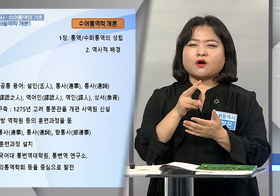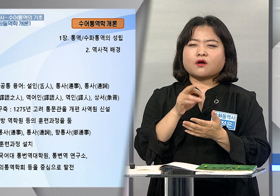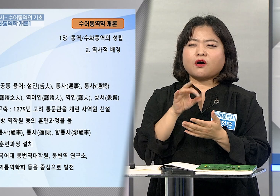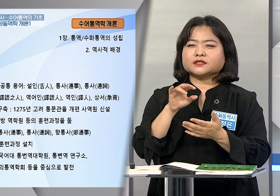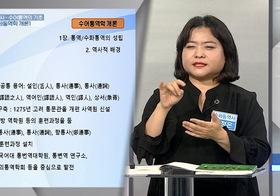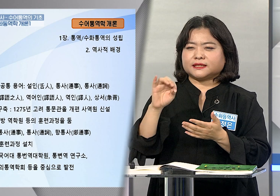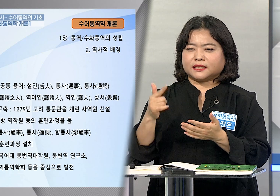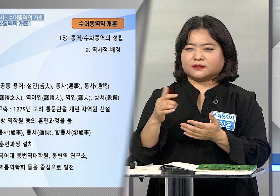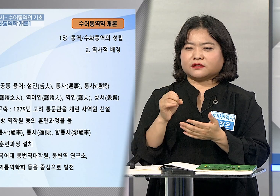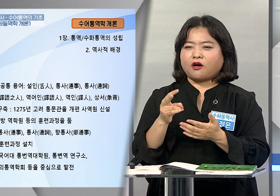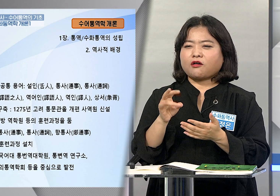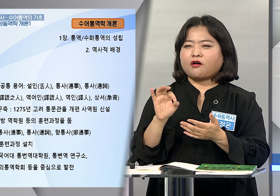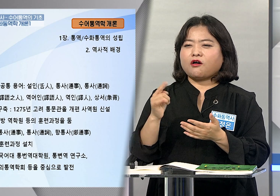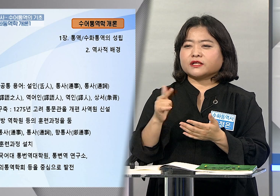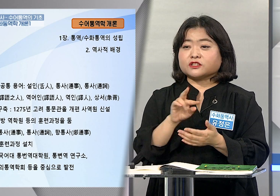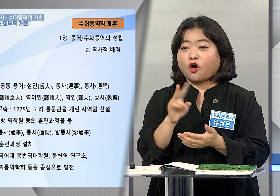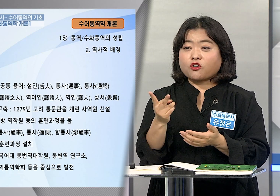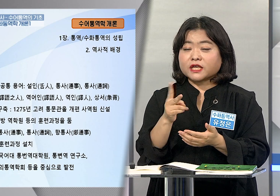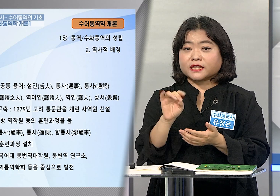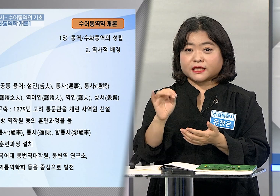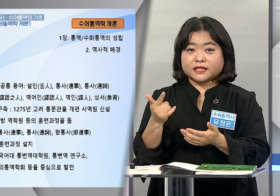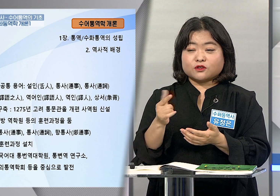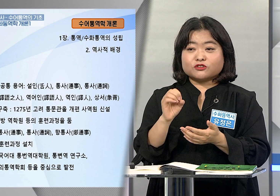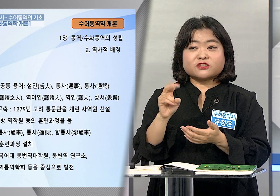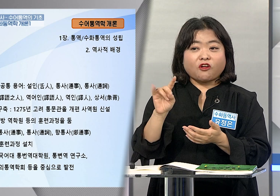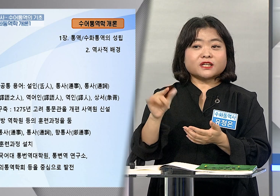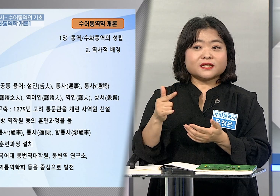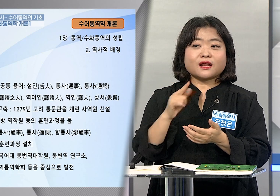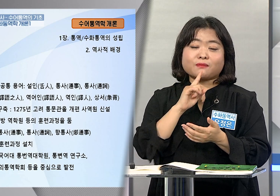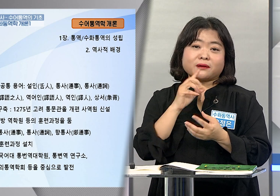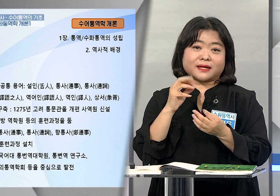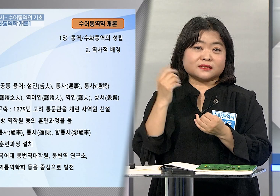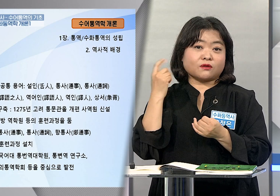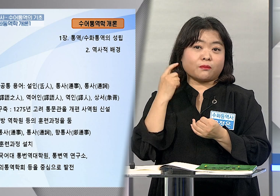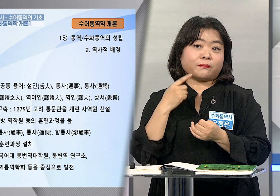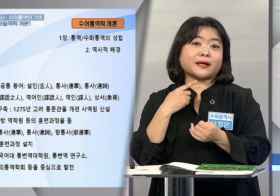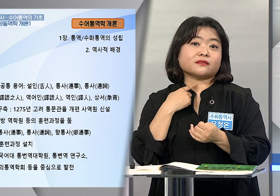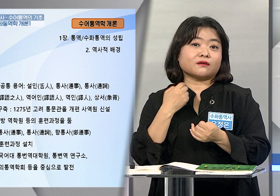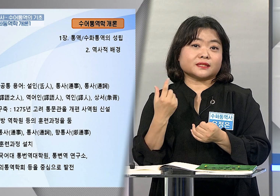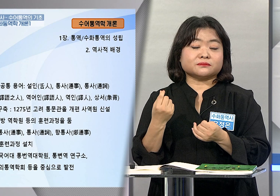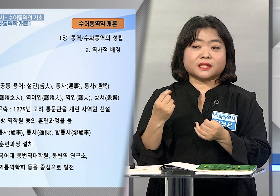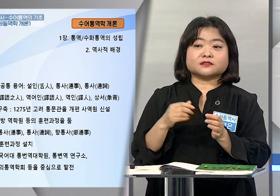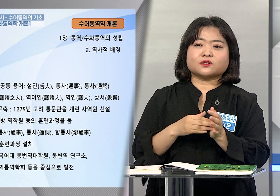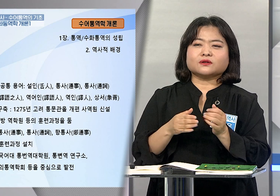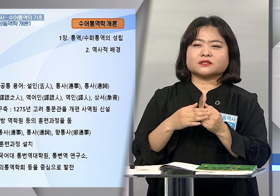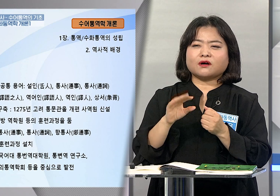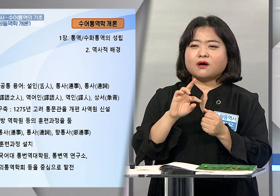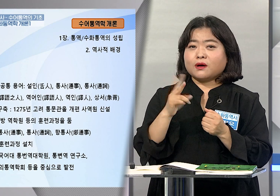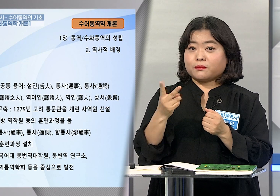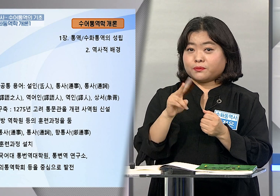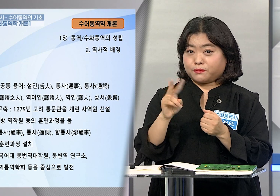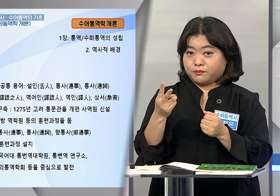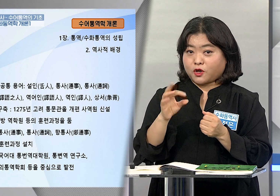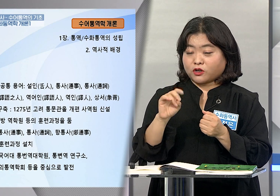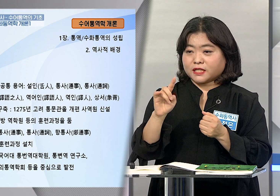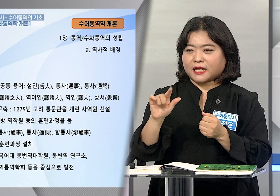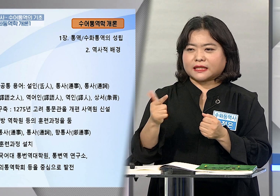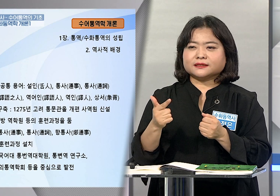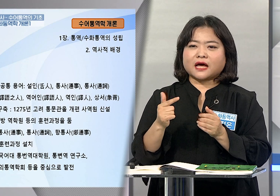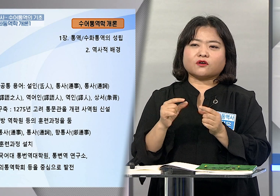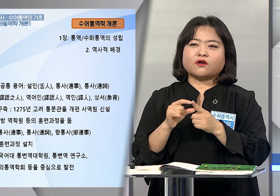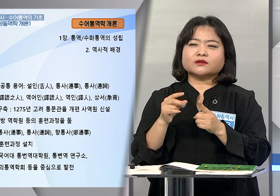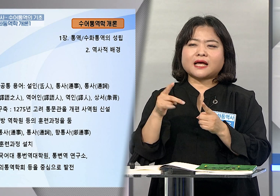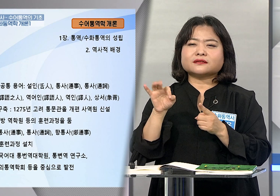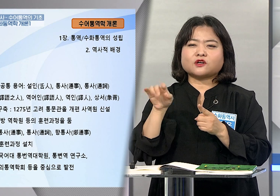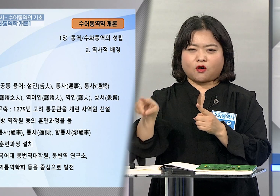용어는 역어지인, 역어인, 역인, 우리 역인이라는 말을 많이 들어봤던 것 같습니다. 그렇죠? 그래서